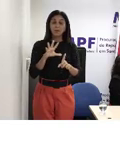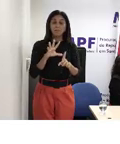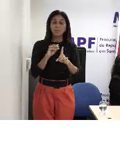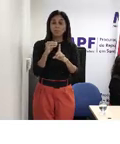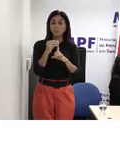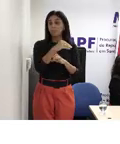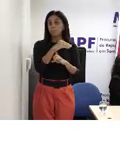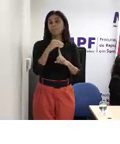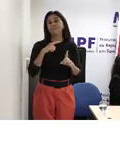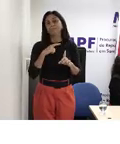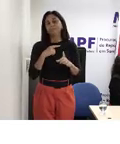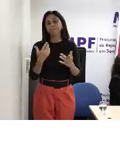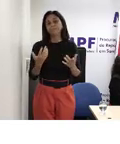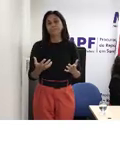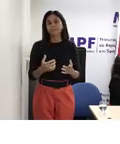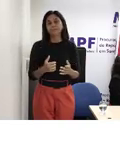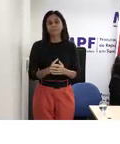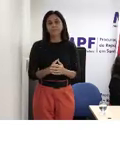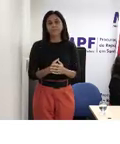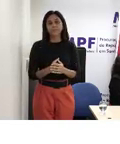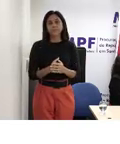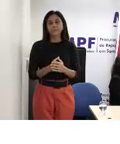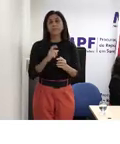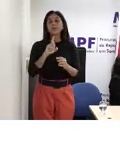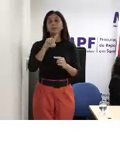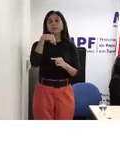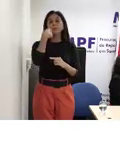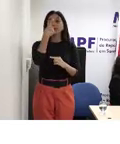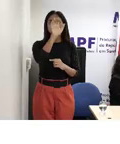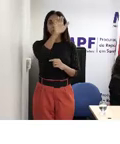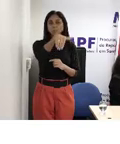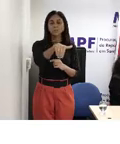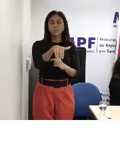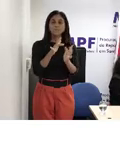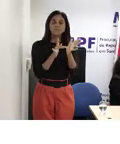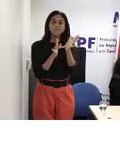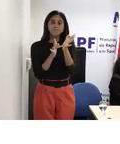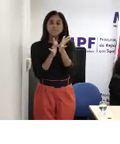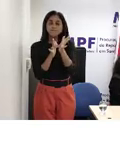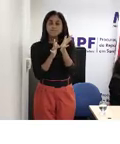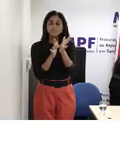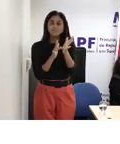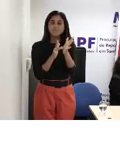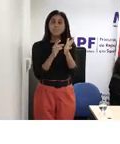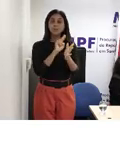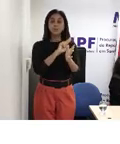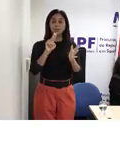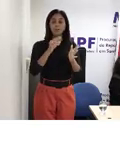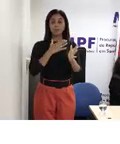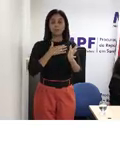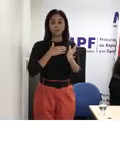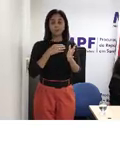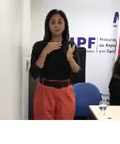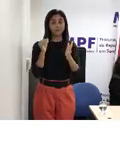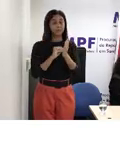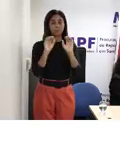características eles se valem do Anonimato se disfarçam nunca diz quem é mas aqui tem